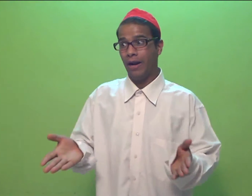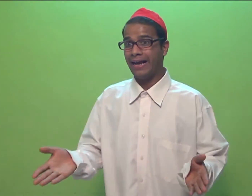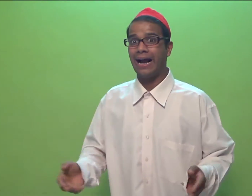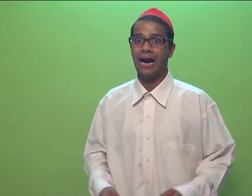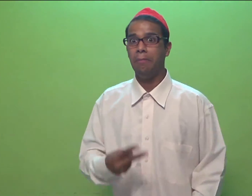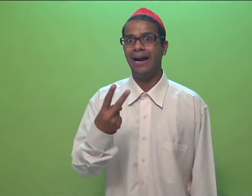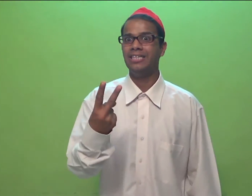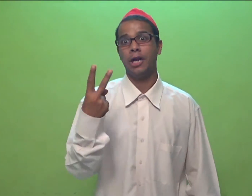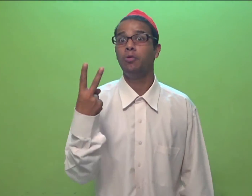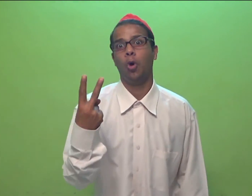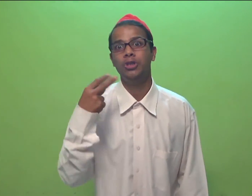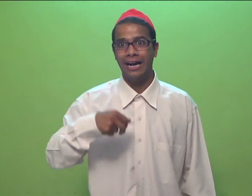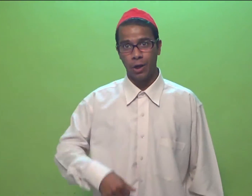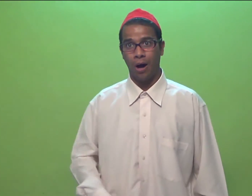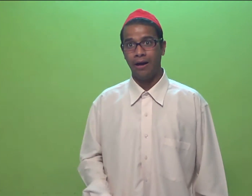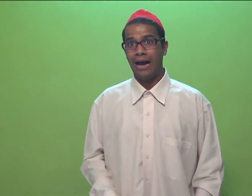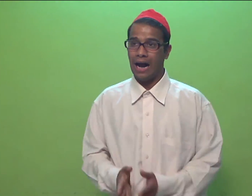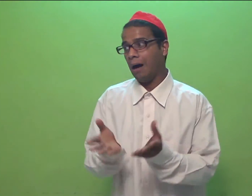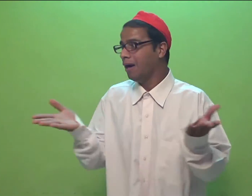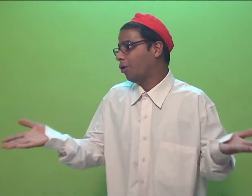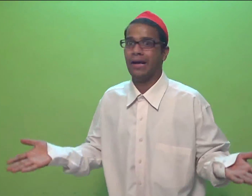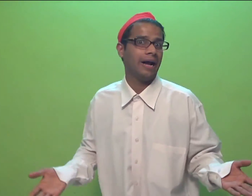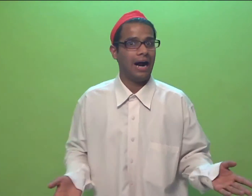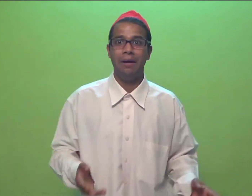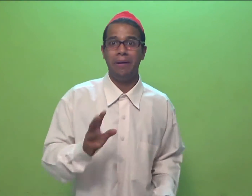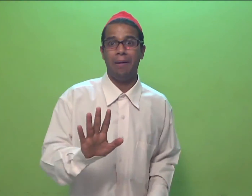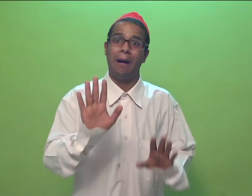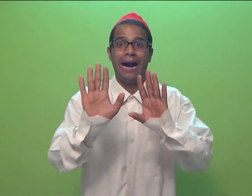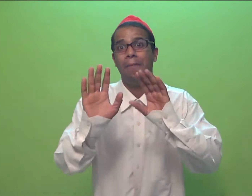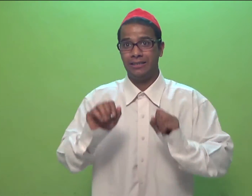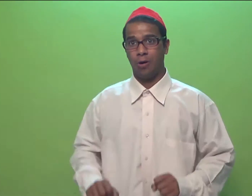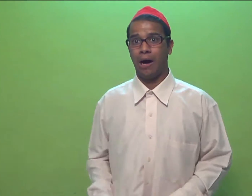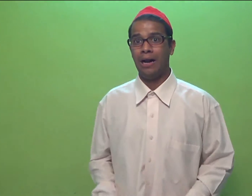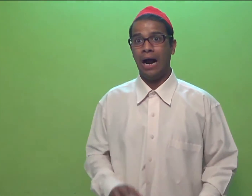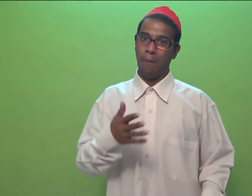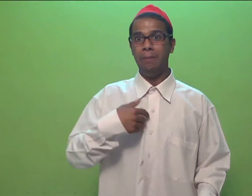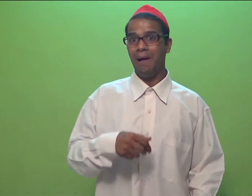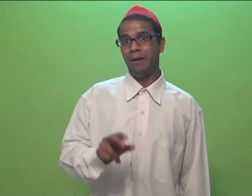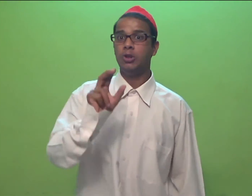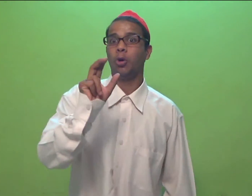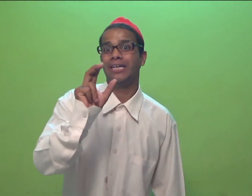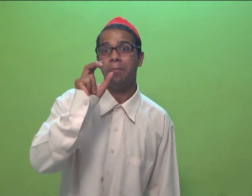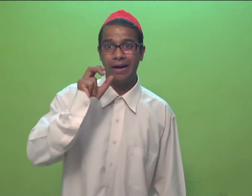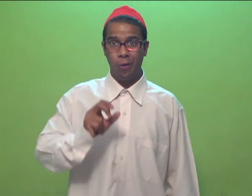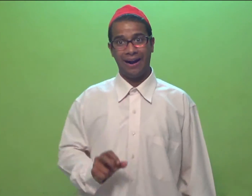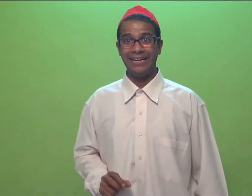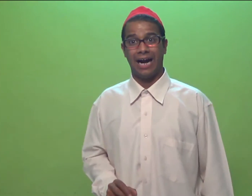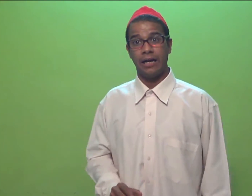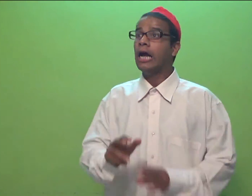होने के कारण मेरा शिलम दोवचादी हुआ, काम ना होने के कारण मेरा बाड़ा बच्चा हुआ, अभी मैं अपना चोटा चा पढ़िवार के जान,